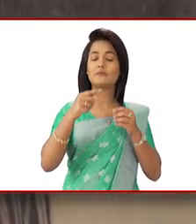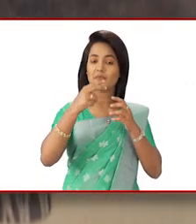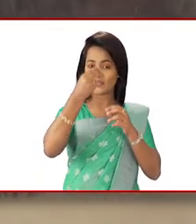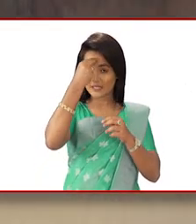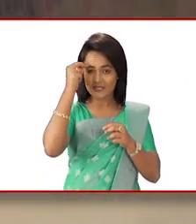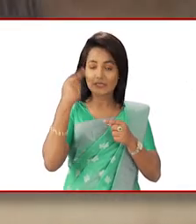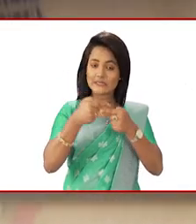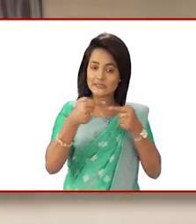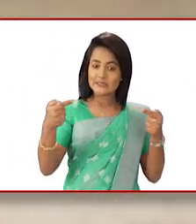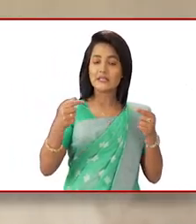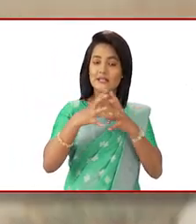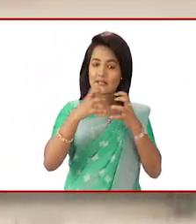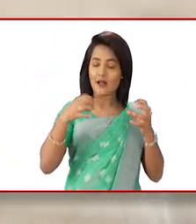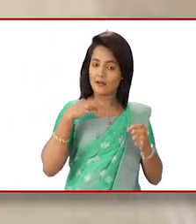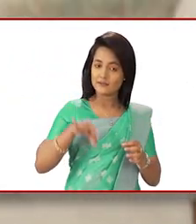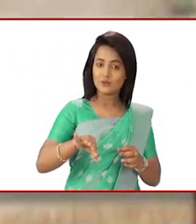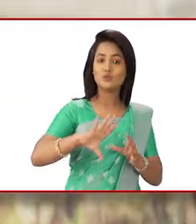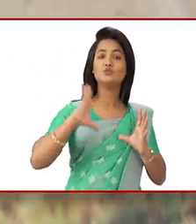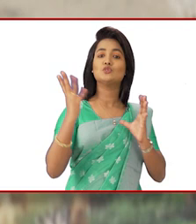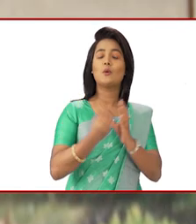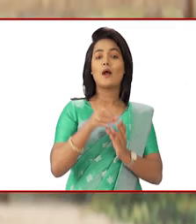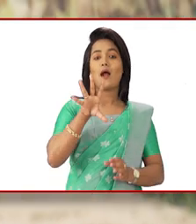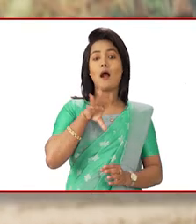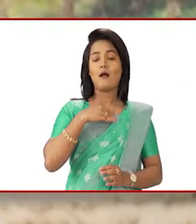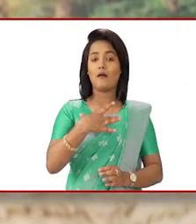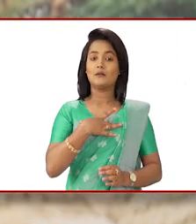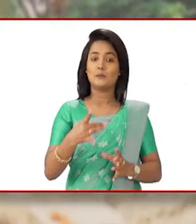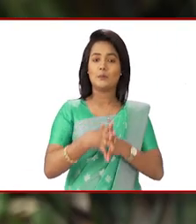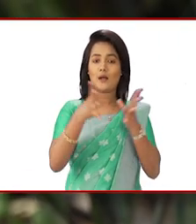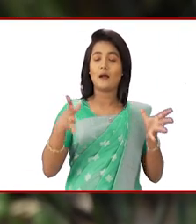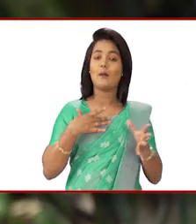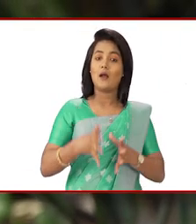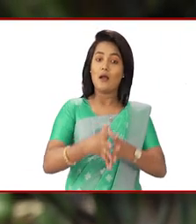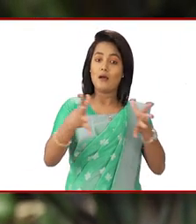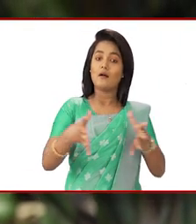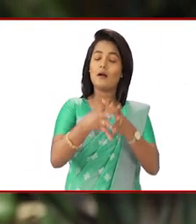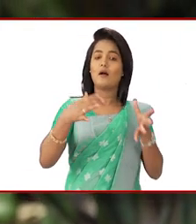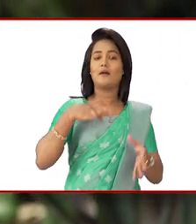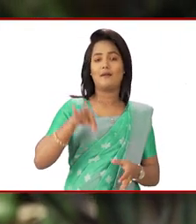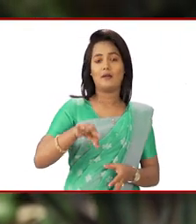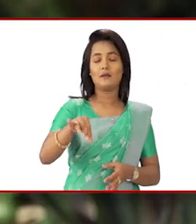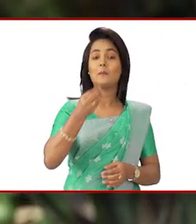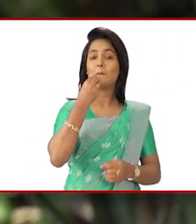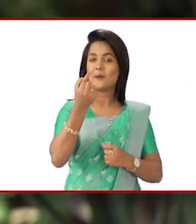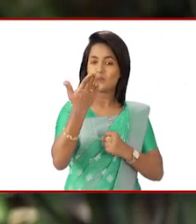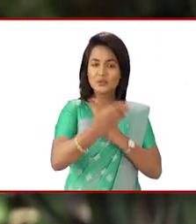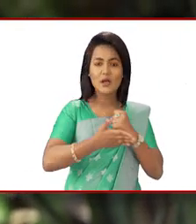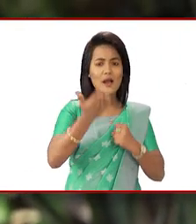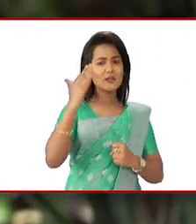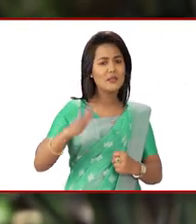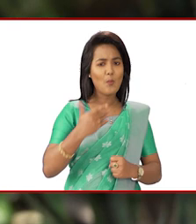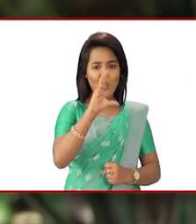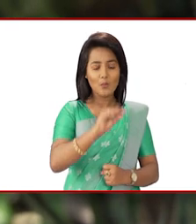বরবটি উচ্ছে লাগাতি লাগাতি সবার আগ্রহ এসে গেল। আমরা তখন সবজি বাড়াতে থাকলাম আর ধানের চেয়ে আমরা লাভবান হলাম